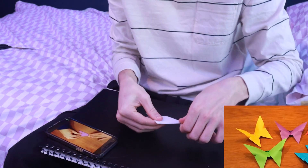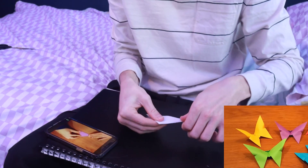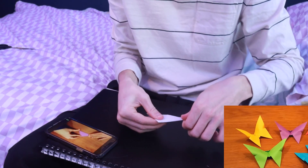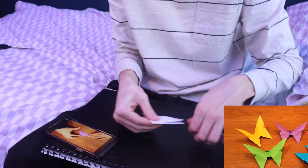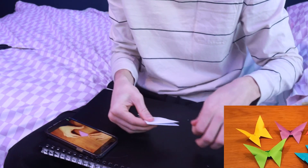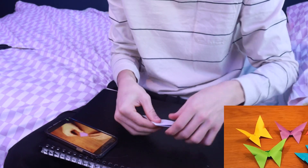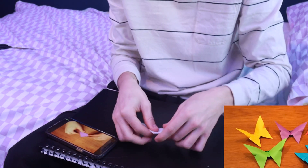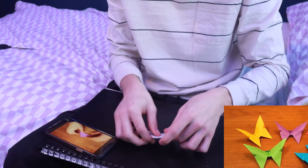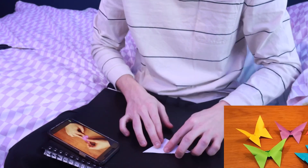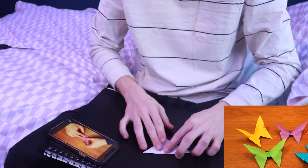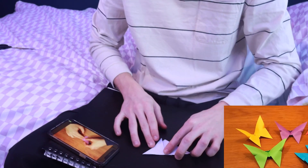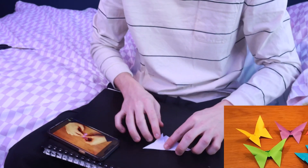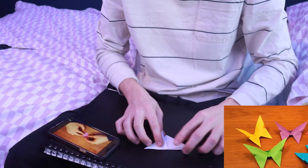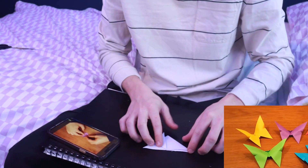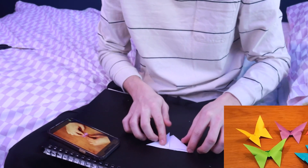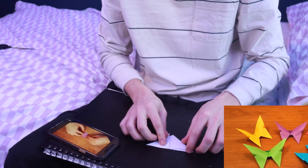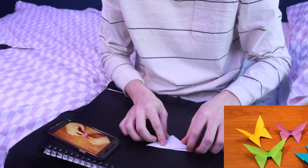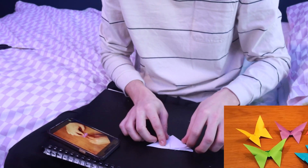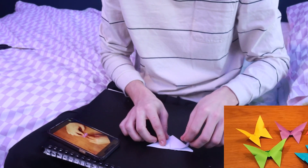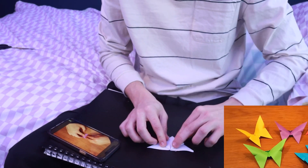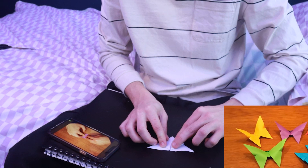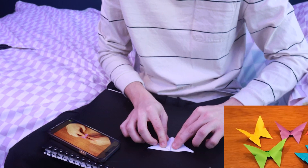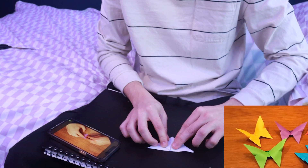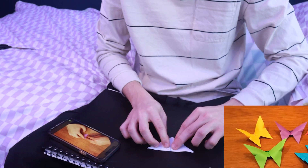OK, slow down. Un ochr.